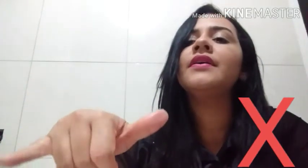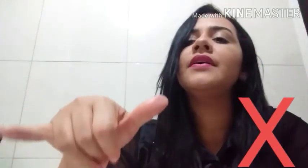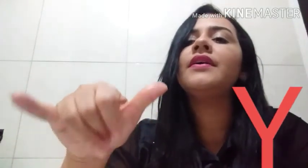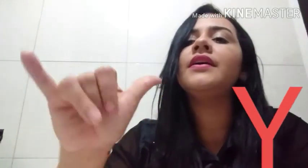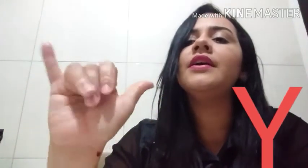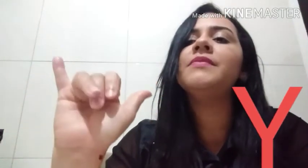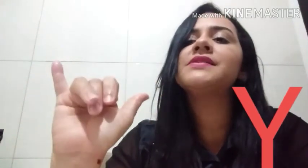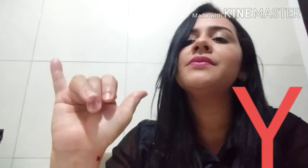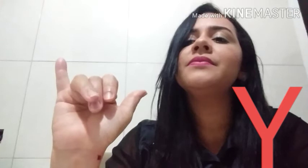Y